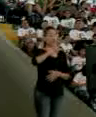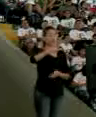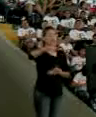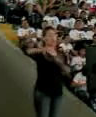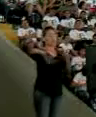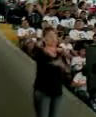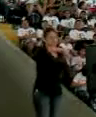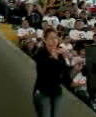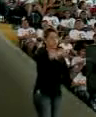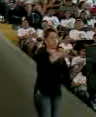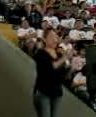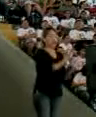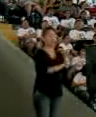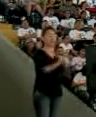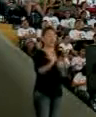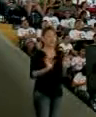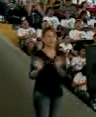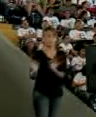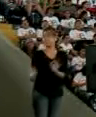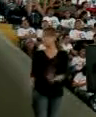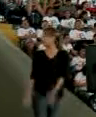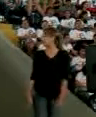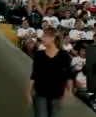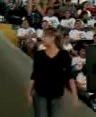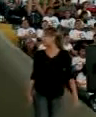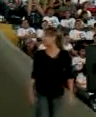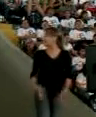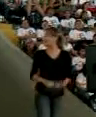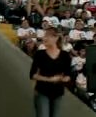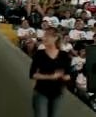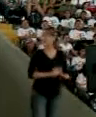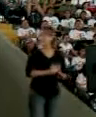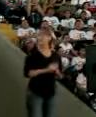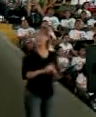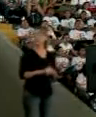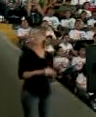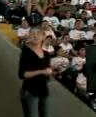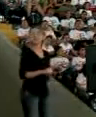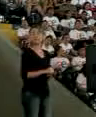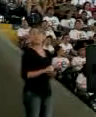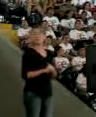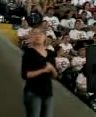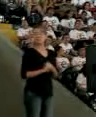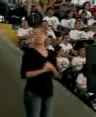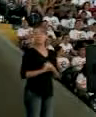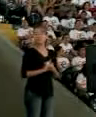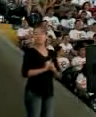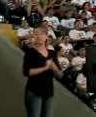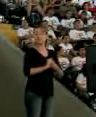papelzinho dele ali. Oh, já tem um aqui. Valeu, vai botando aqui os papeizinhos aí da pergunta.